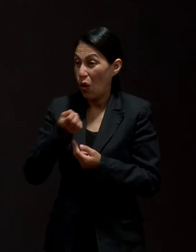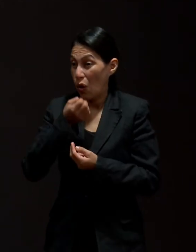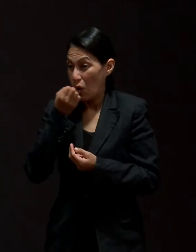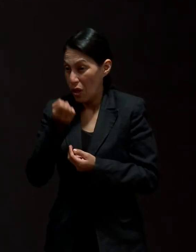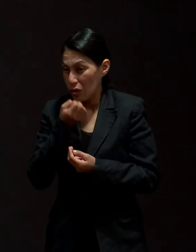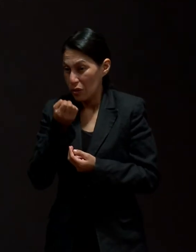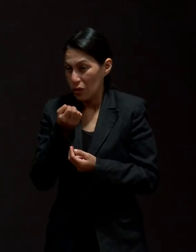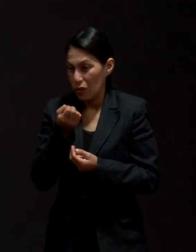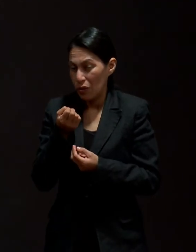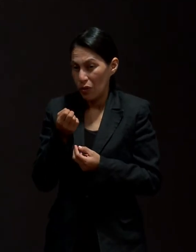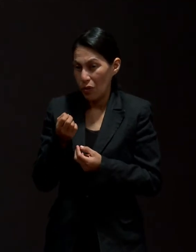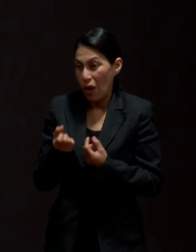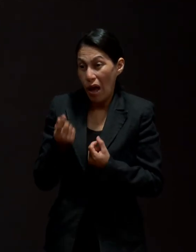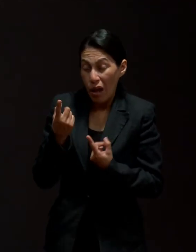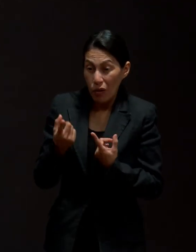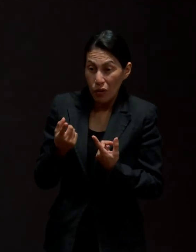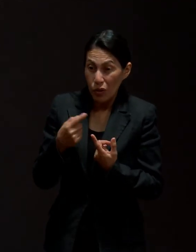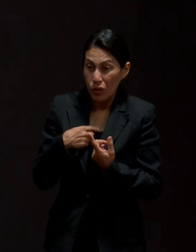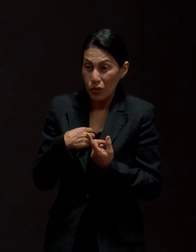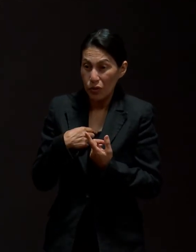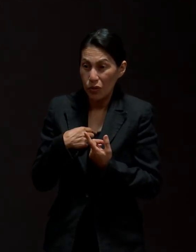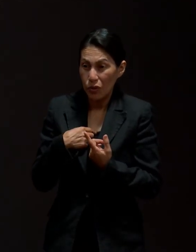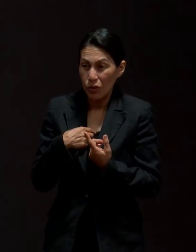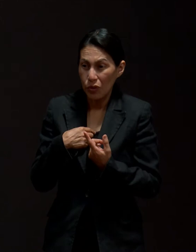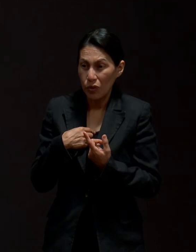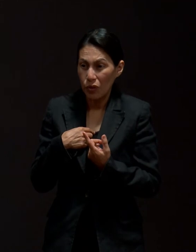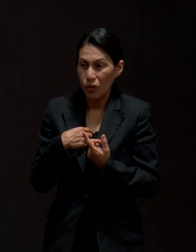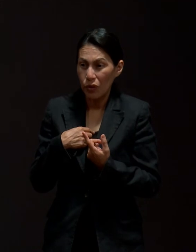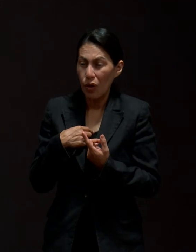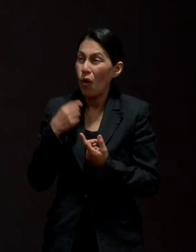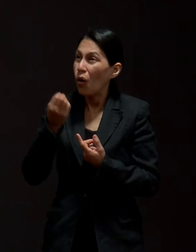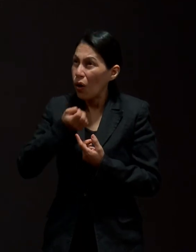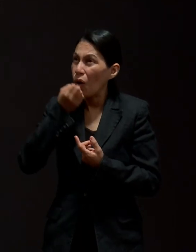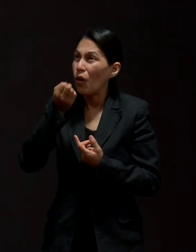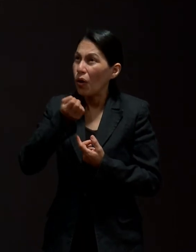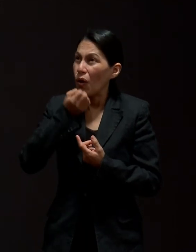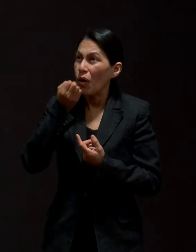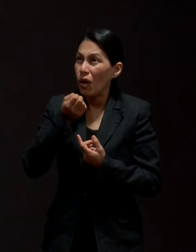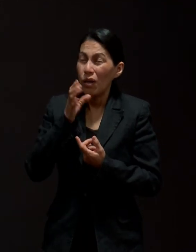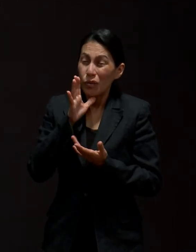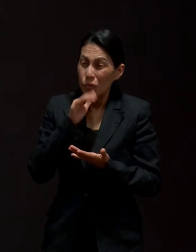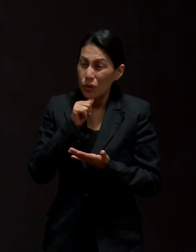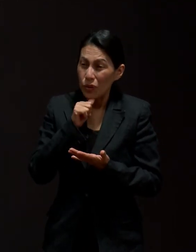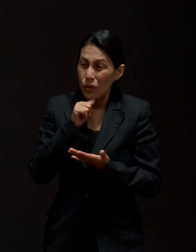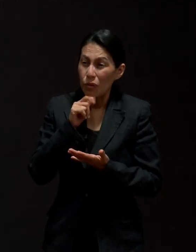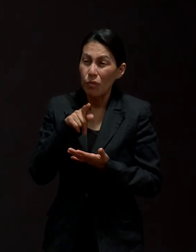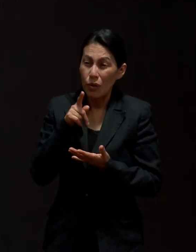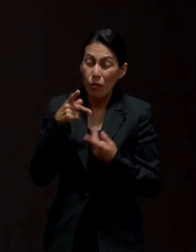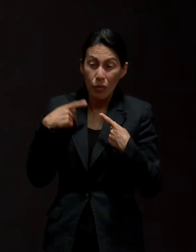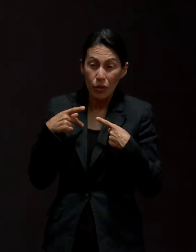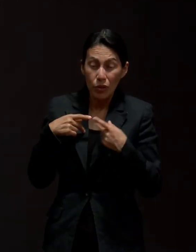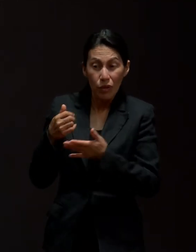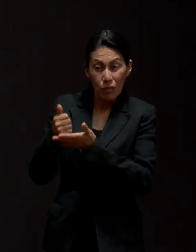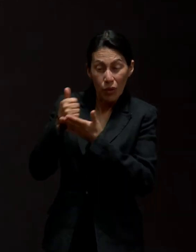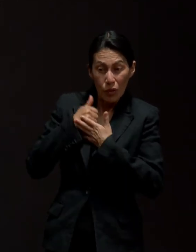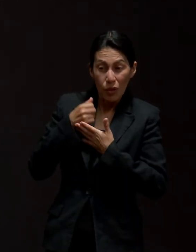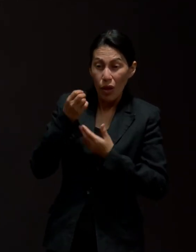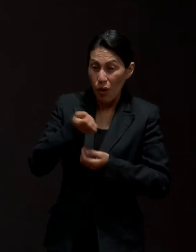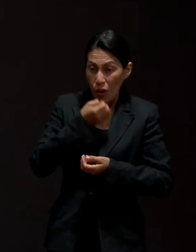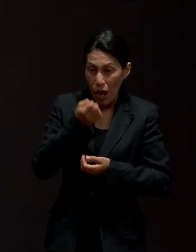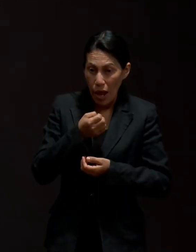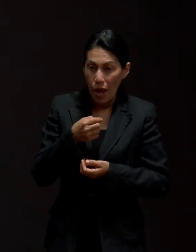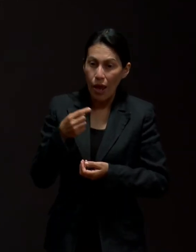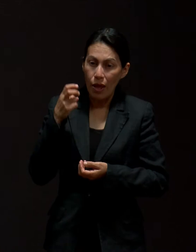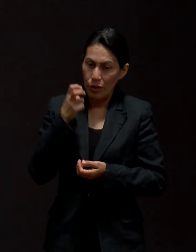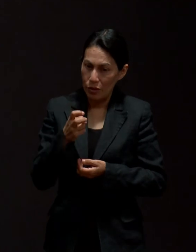los hermanos me mantengan, me sostengan en oración. Porque, por ejemplo, si es en el trabajo, yo no puedo estar todo el tiempo, ¿verdad? De estar en comunión con Dios. Pero sí va a haber